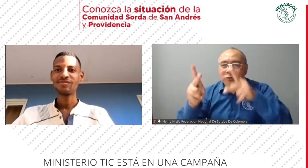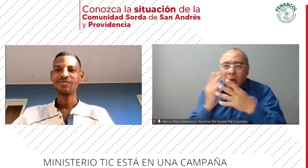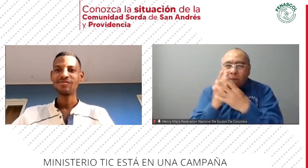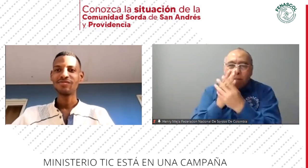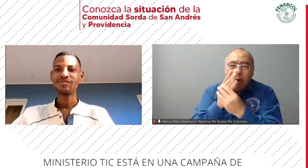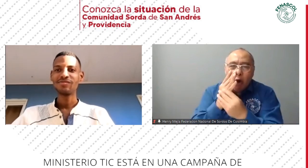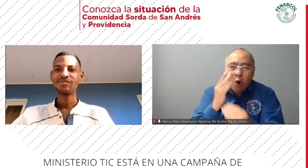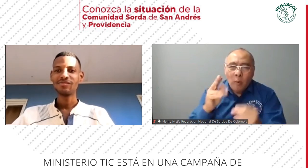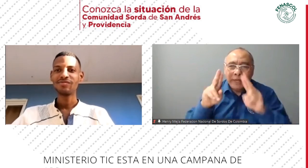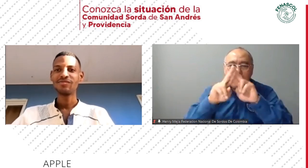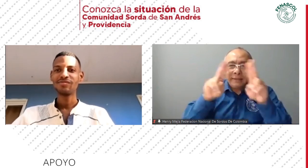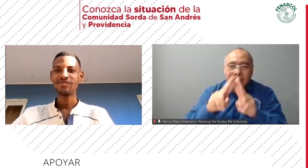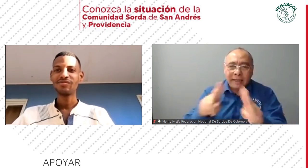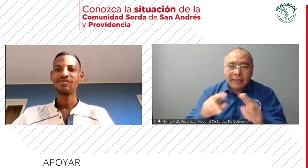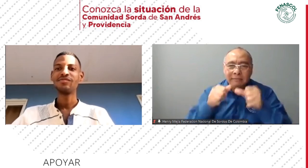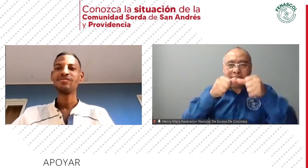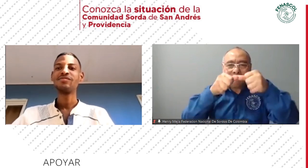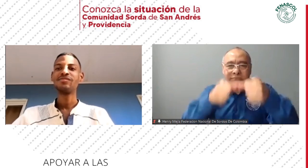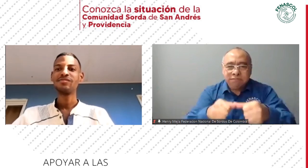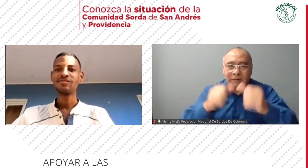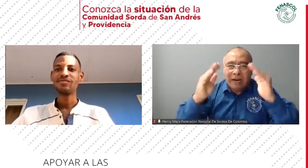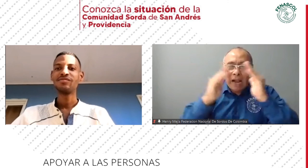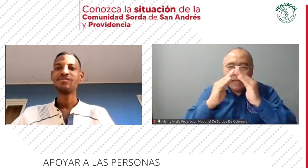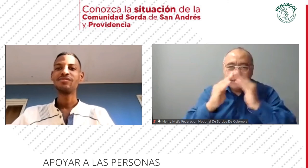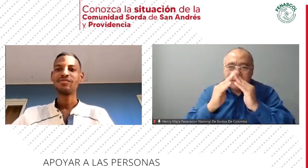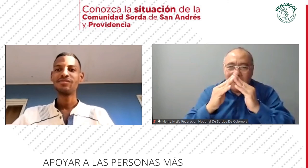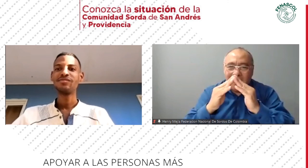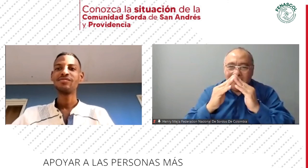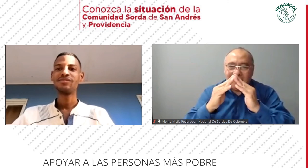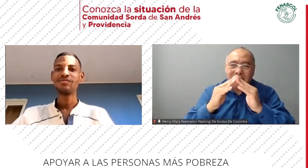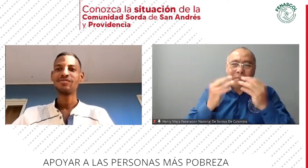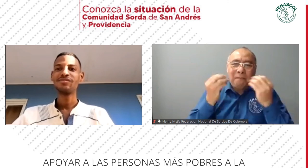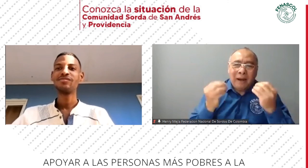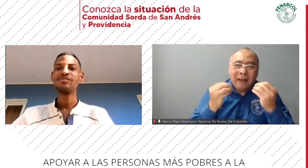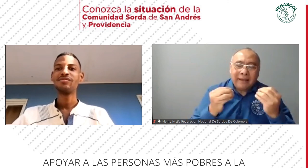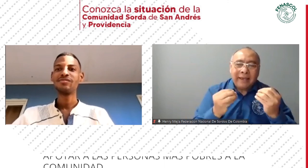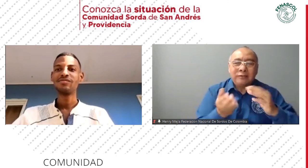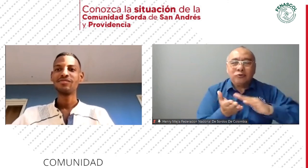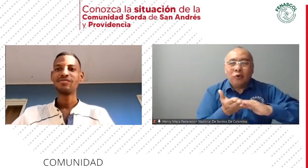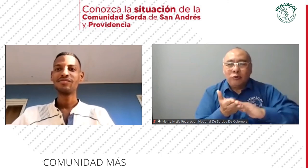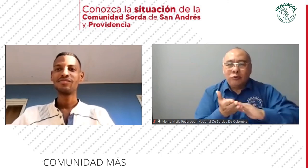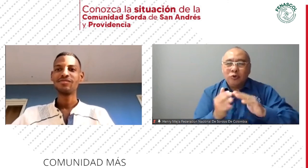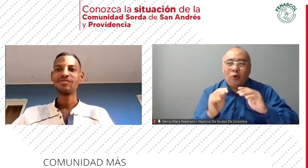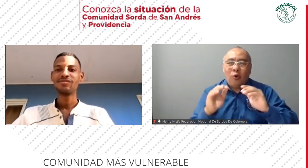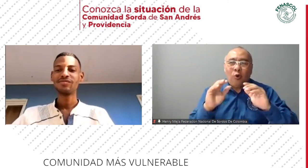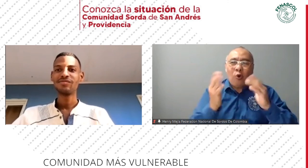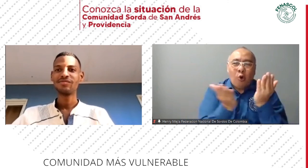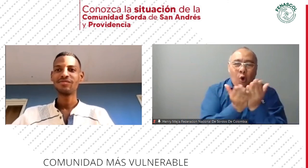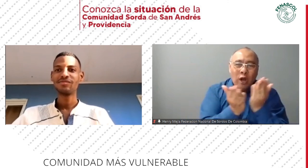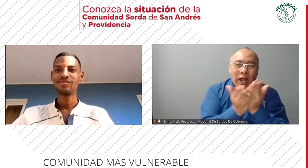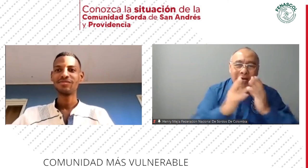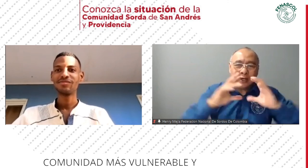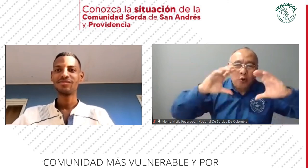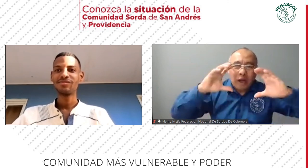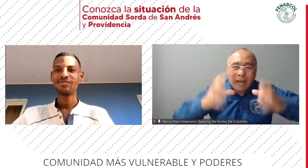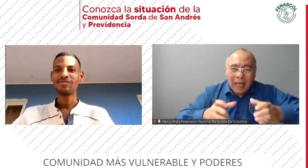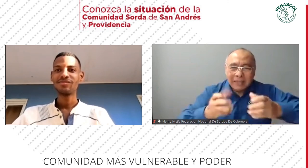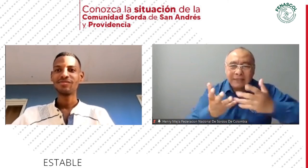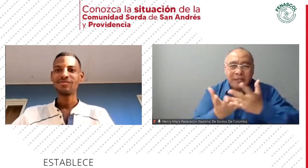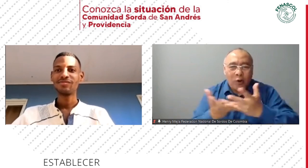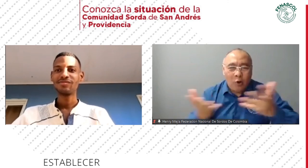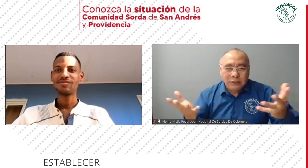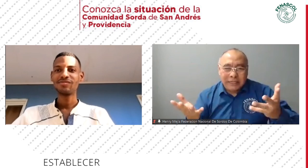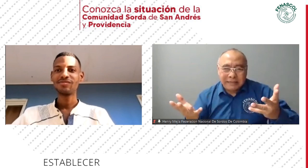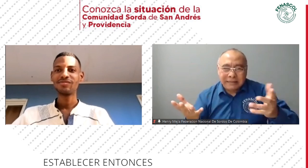de apoyar a las personas más pobres a la comunidad más vulnerable y poder establecer